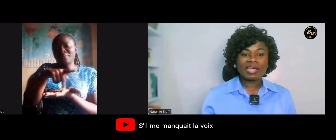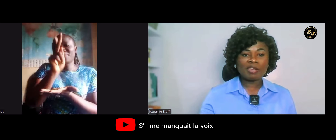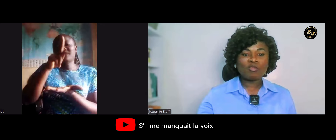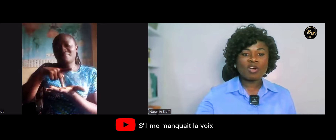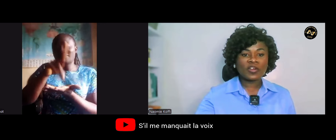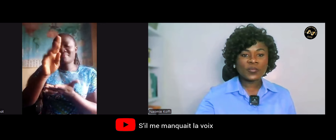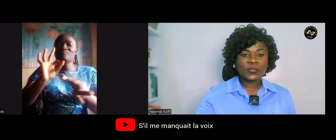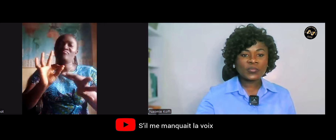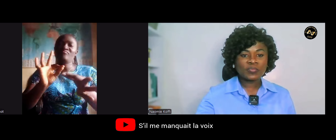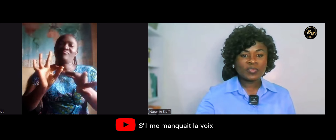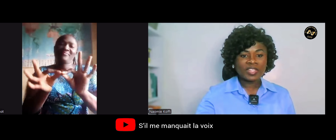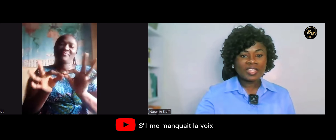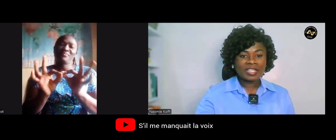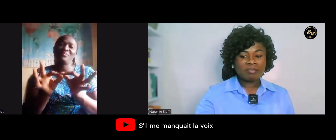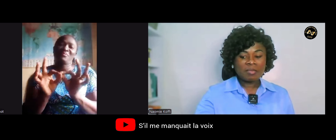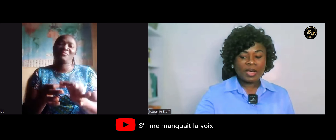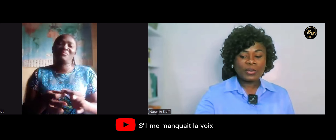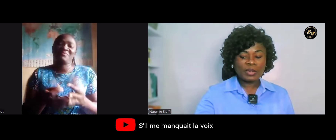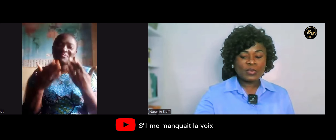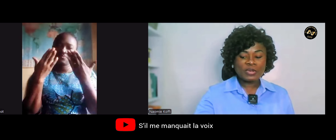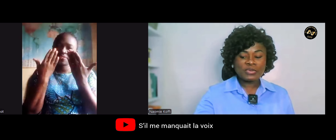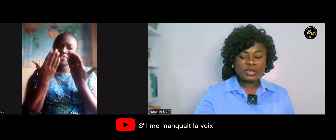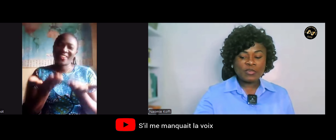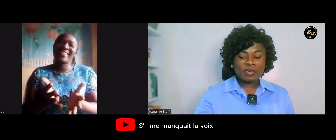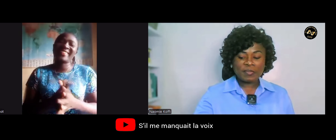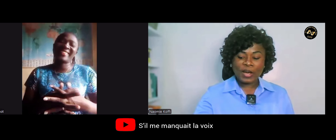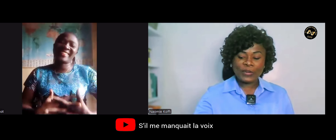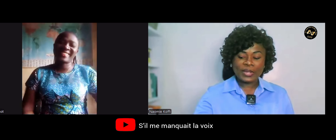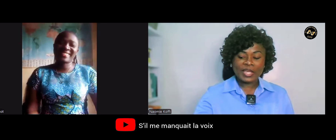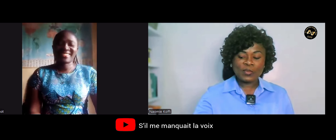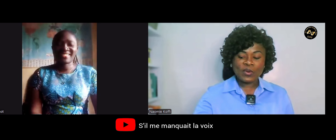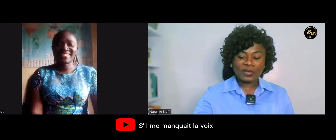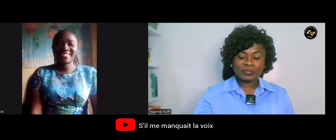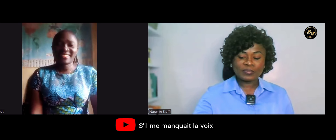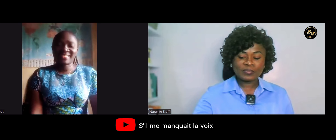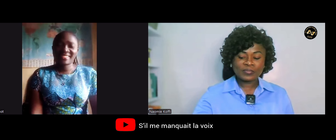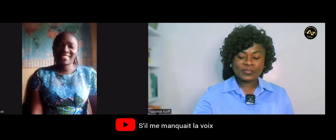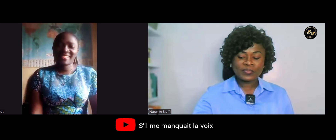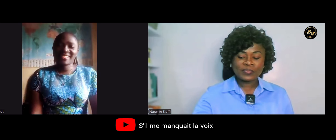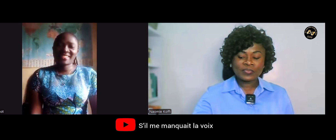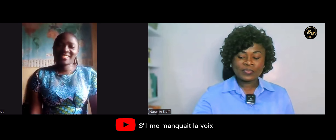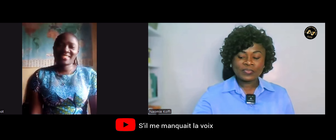parents et moi. Mes parents et moi, uniquement mes parents et moi.